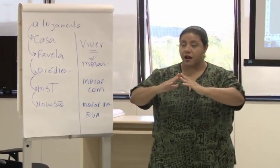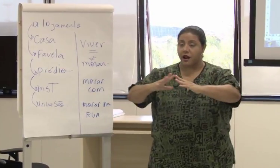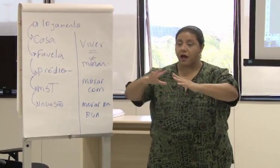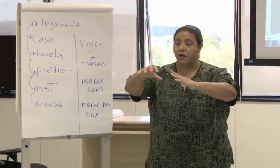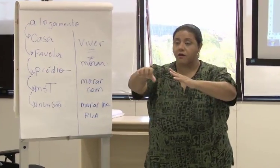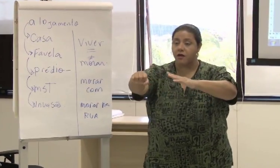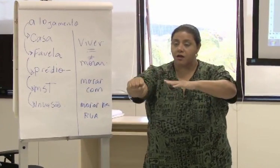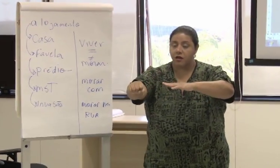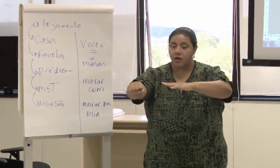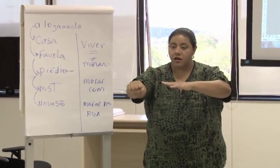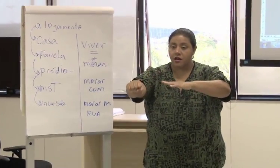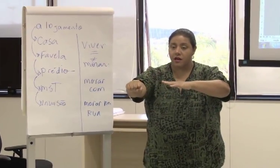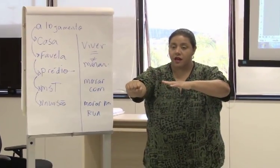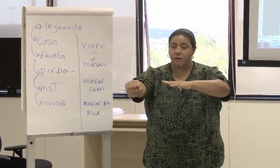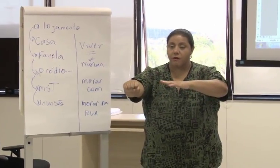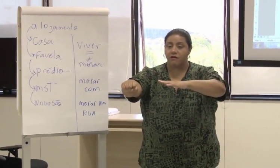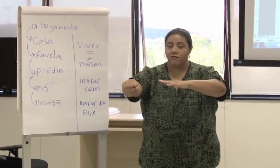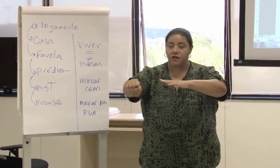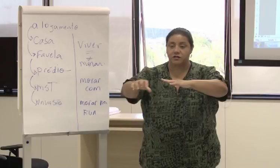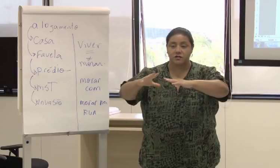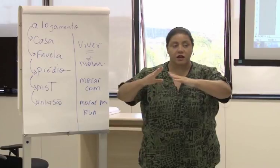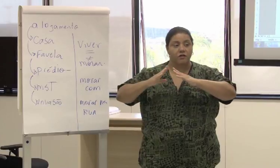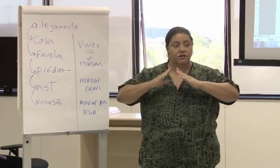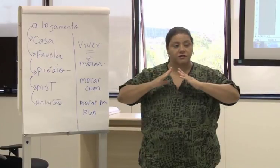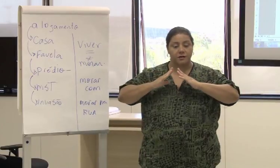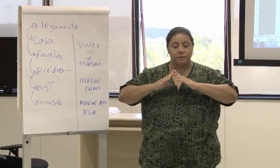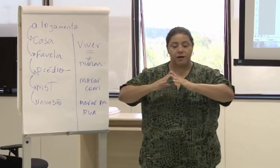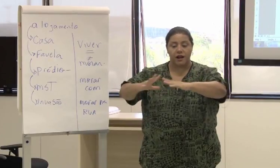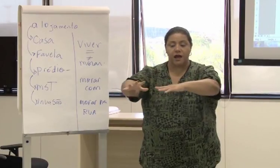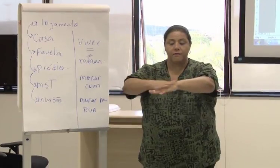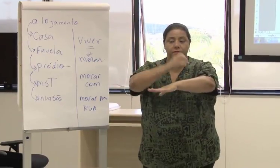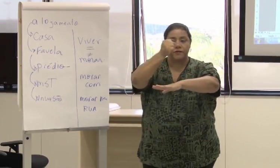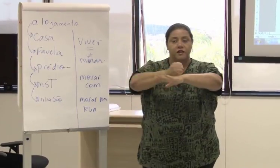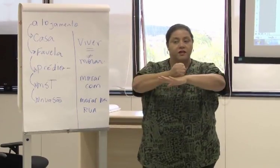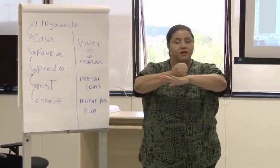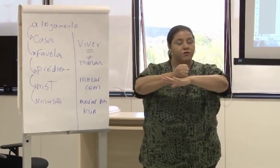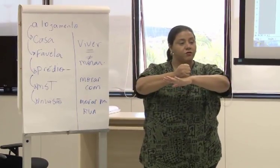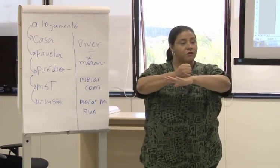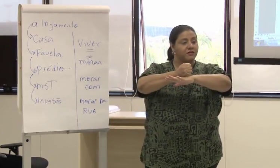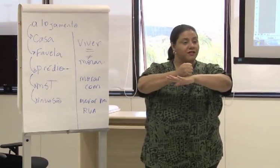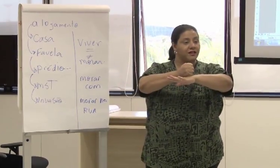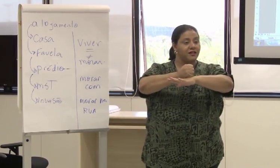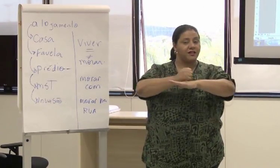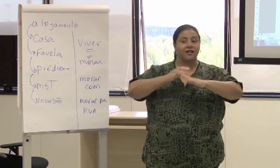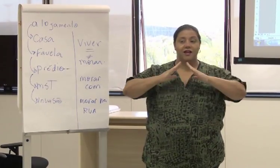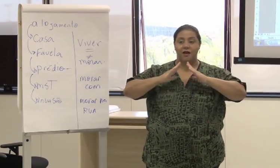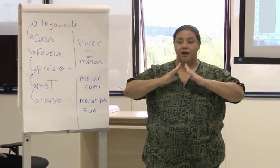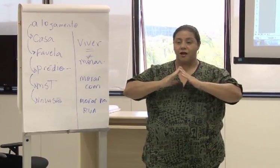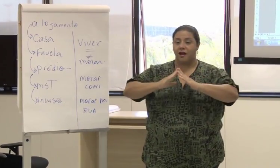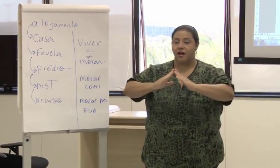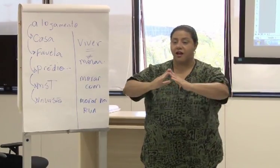parará, e aí minha mão vai vir. Só que aí eu vou fazer assim, parará, do MST.